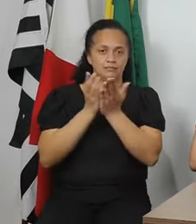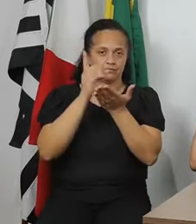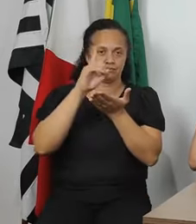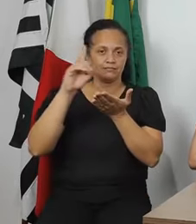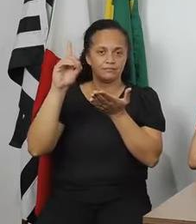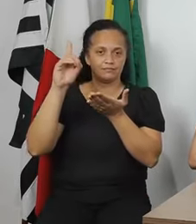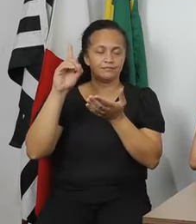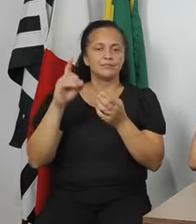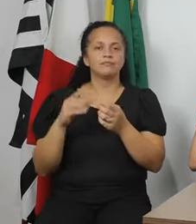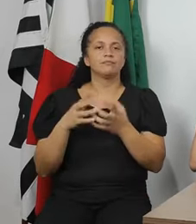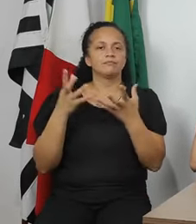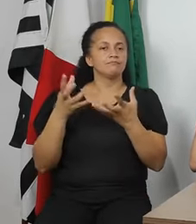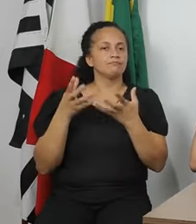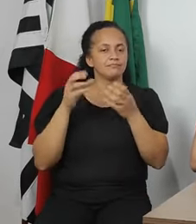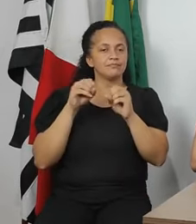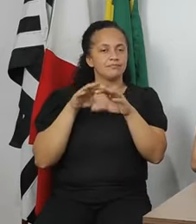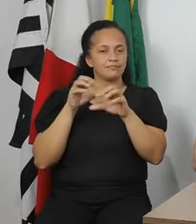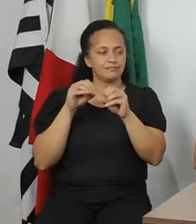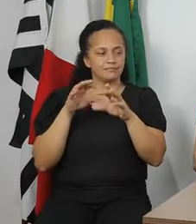hoje.